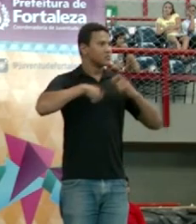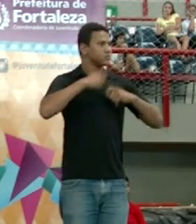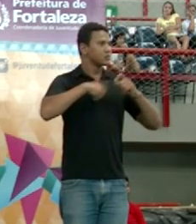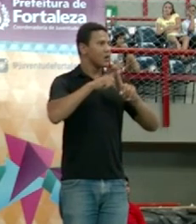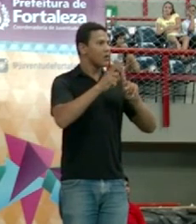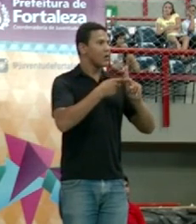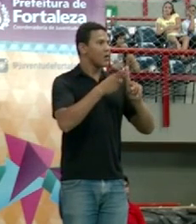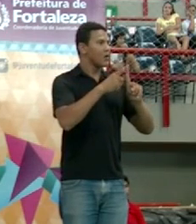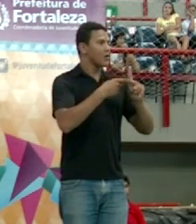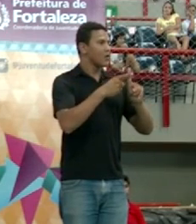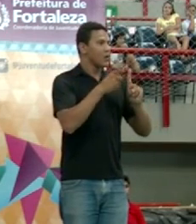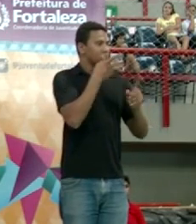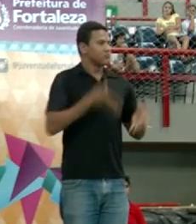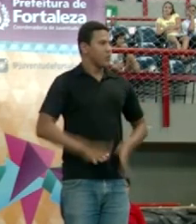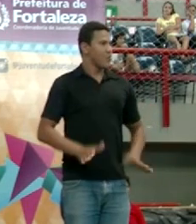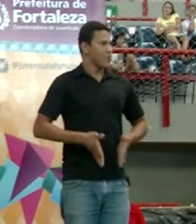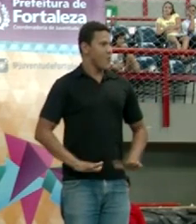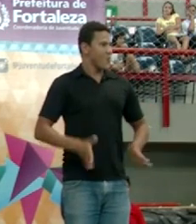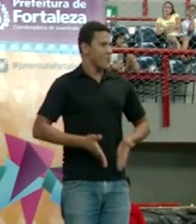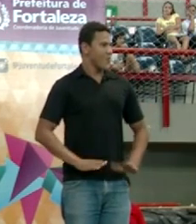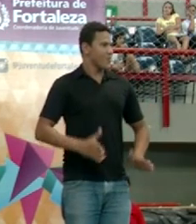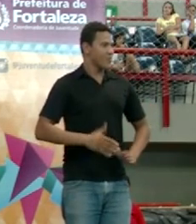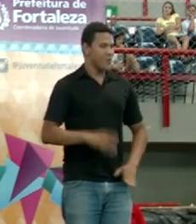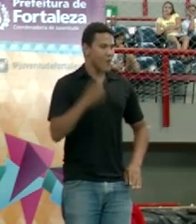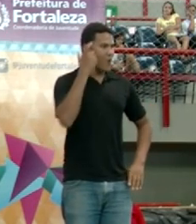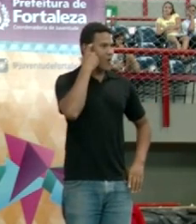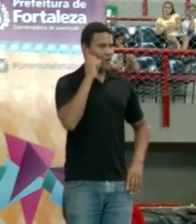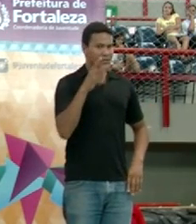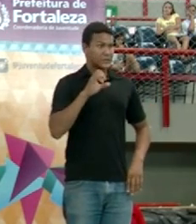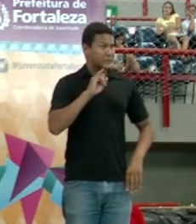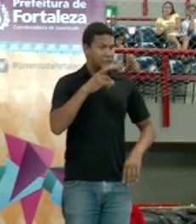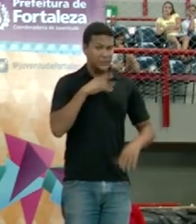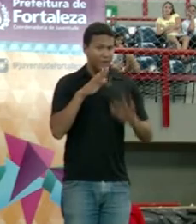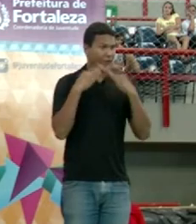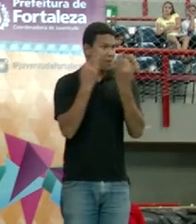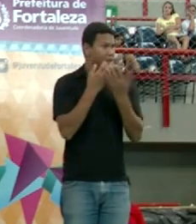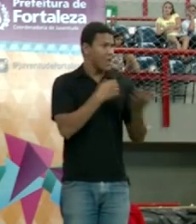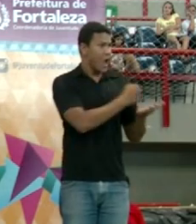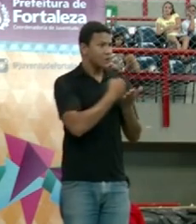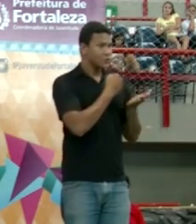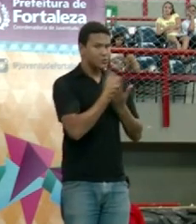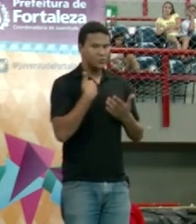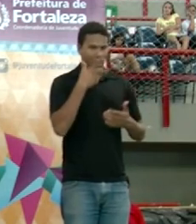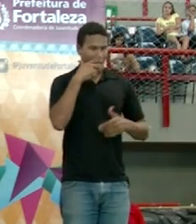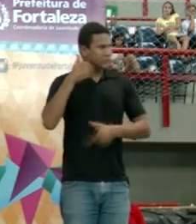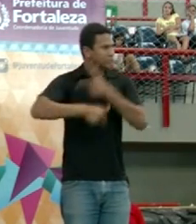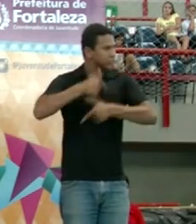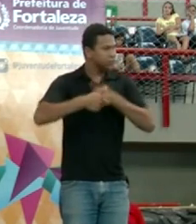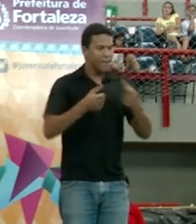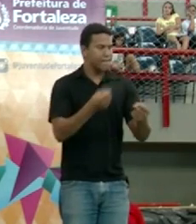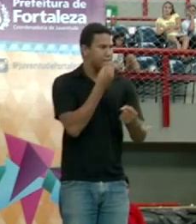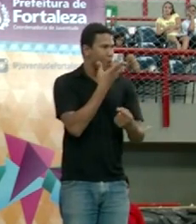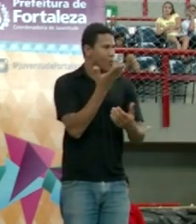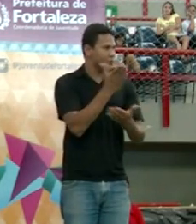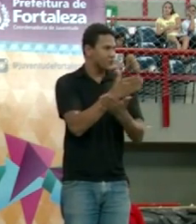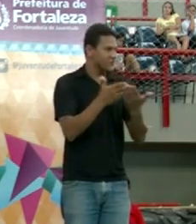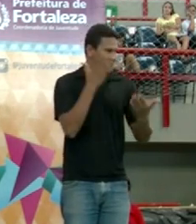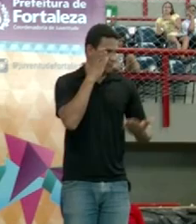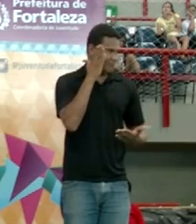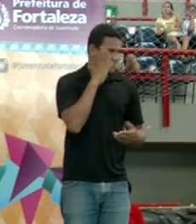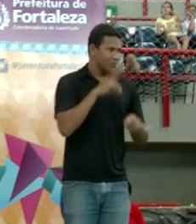fazendo filhos e cobrou um imposto chamado capitação. Você vai pagar uma taxa por cada pessoa da